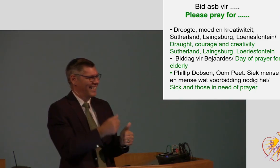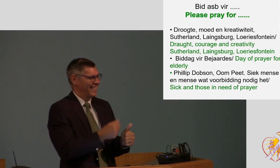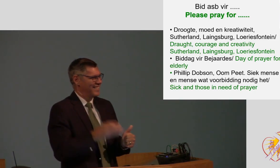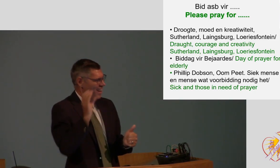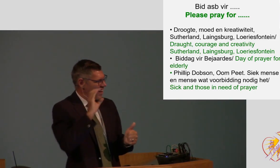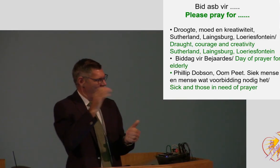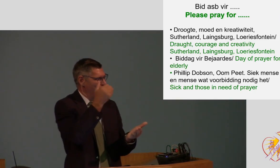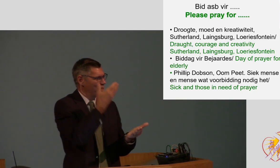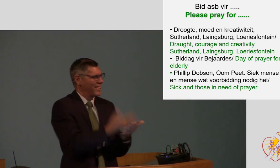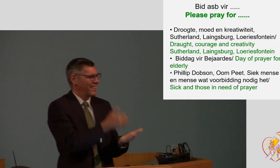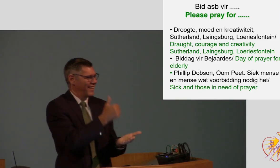Silla, jy moet sit.